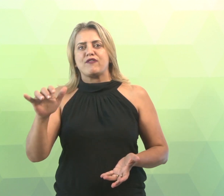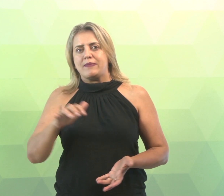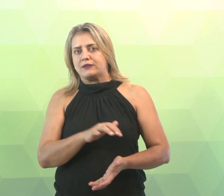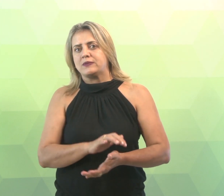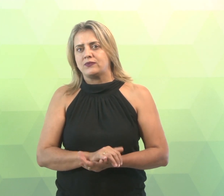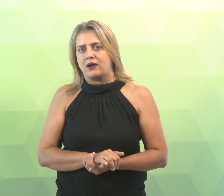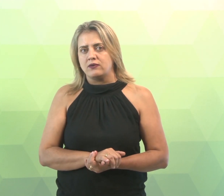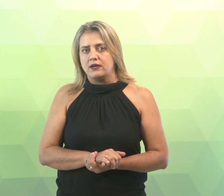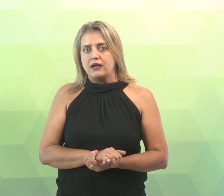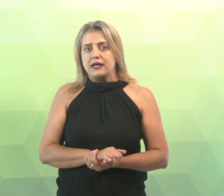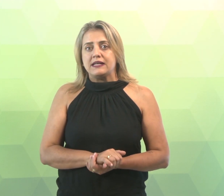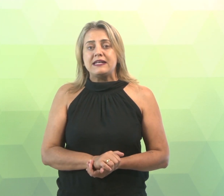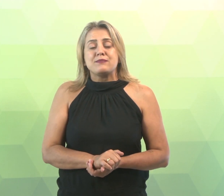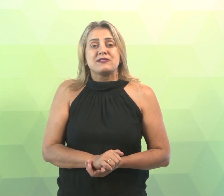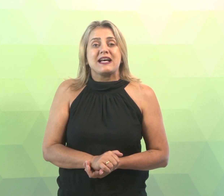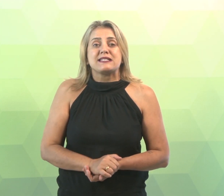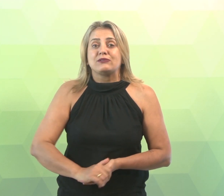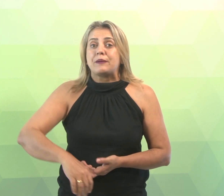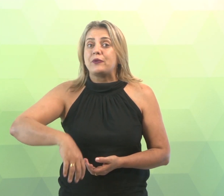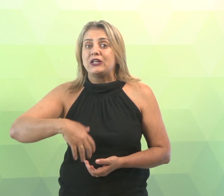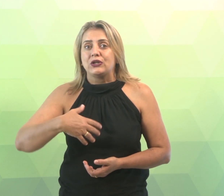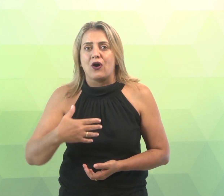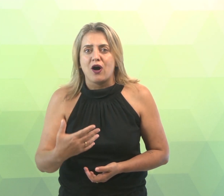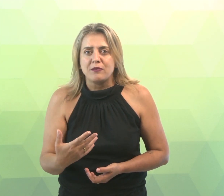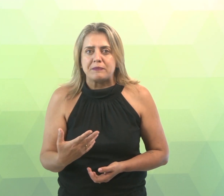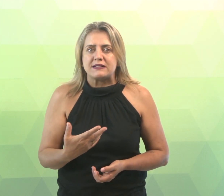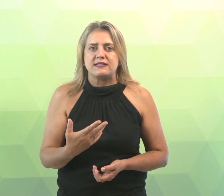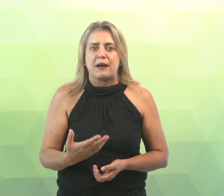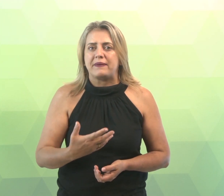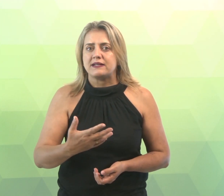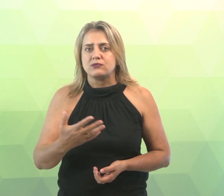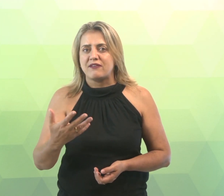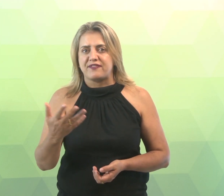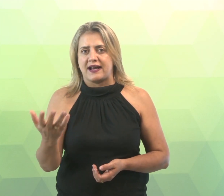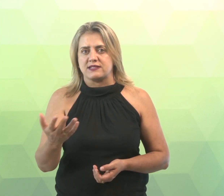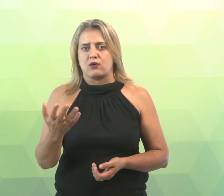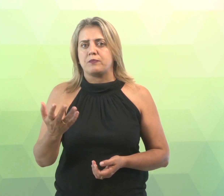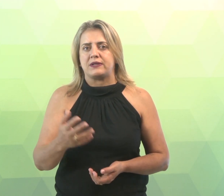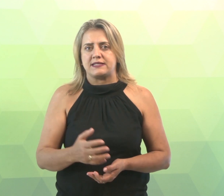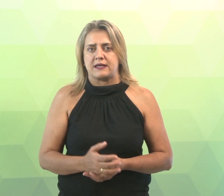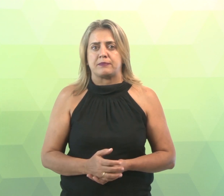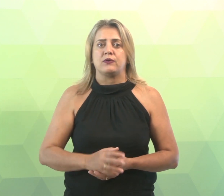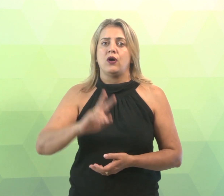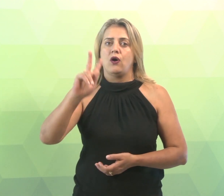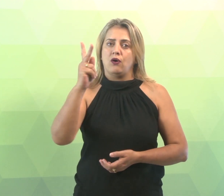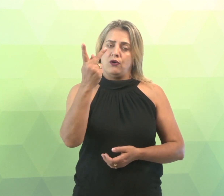alfabeto manual. Iríamos gastar um tempo enorme para dizer apenas uma frase, como por exemplo: